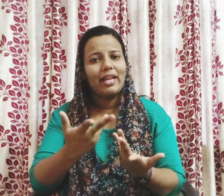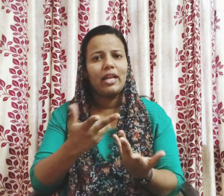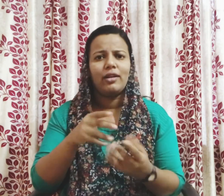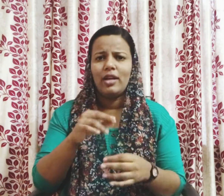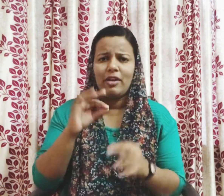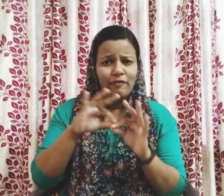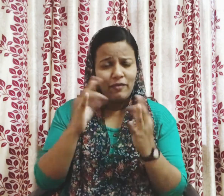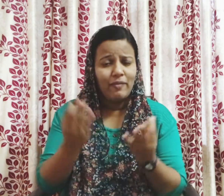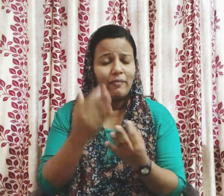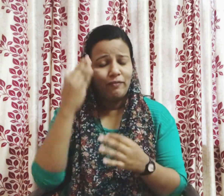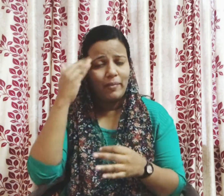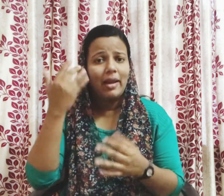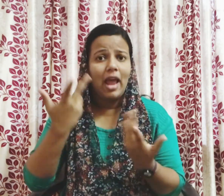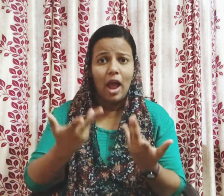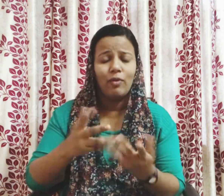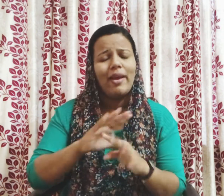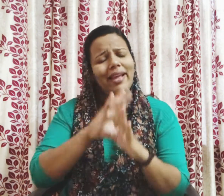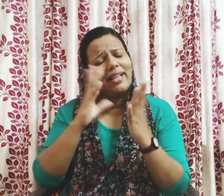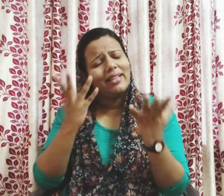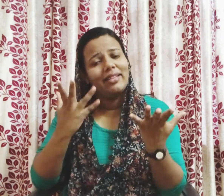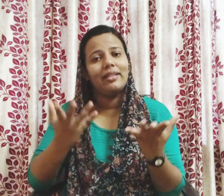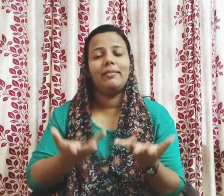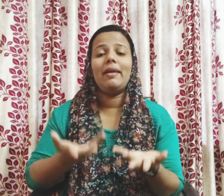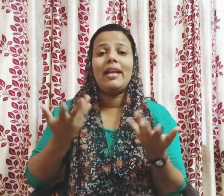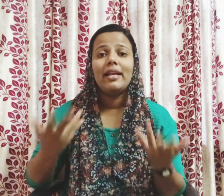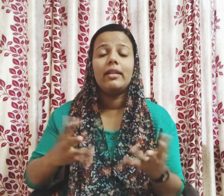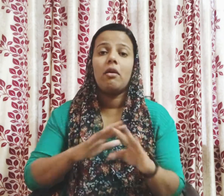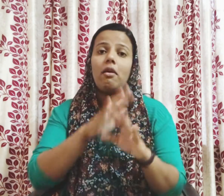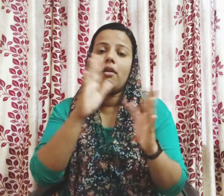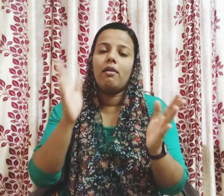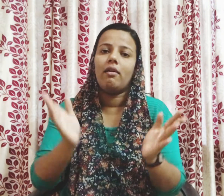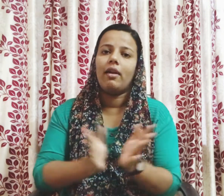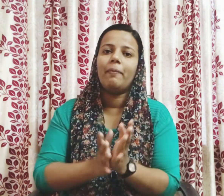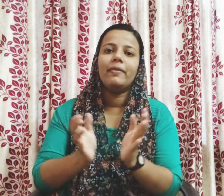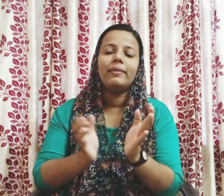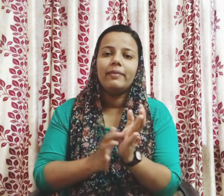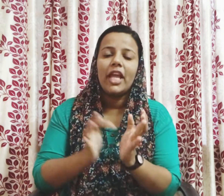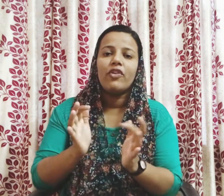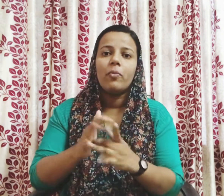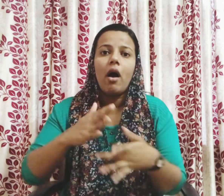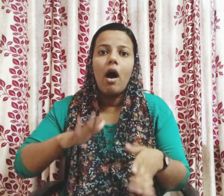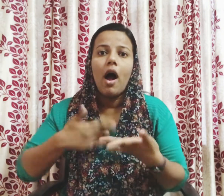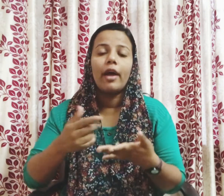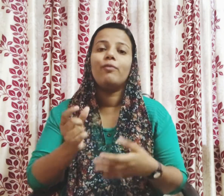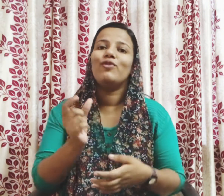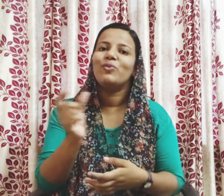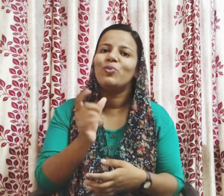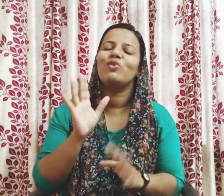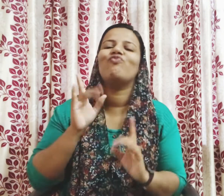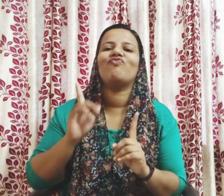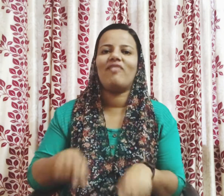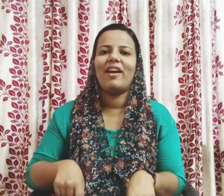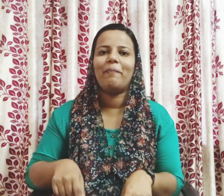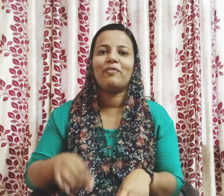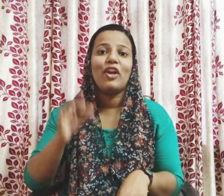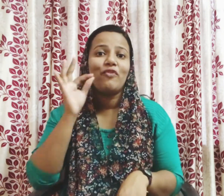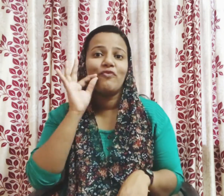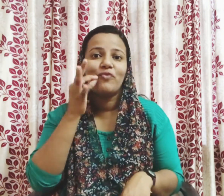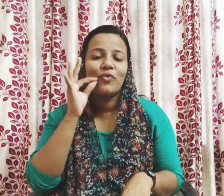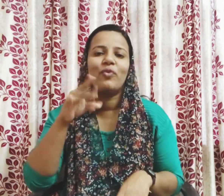വ്യക്തിയാണോ കുടുംബിനിയാണോ അതും ആയിക്കോട്ടെ, എന്താണെങ്കിലും അത് നിങ്ങളെക്കുറിച്ച് ദൈവം ആഗ്രഹിക്കുന്നത് അത് പ്രയോജനകരമായി തീരണം, ഫ്രൂട്ട്ഫുൾ ആയി